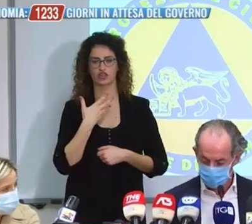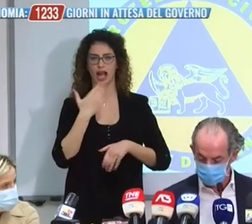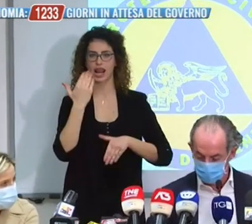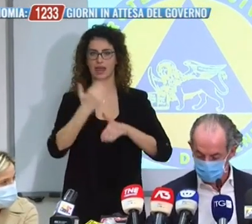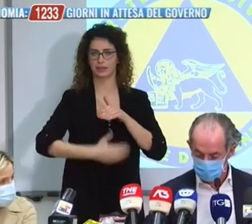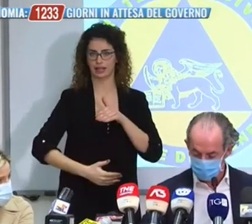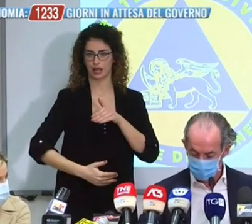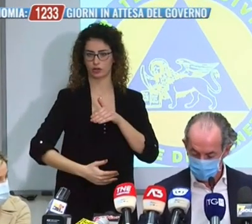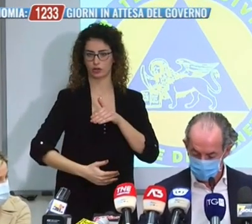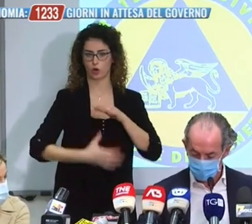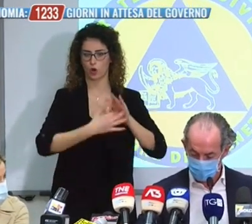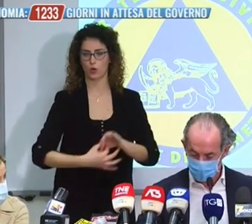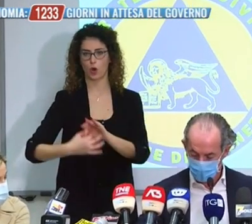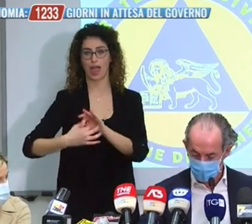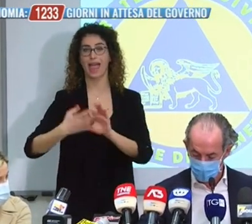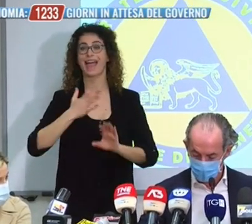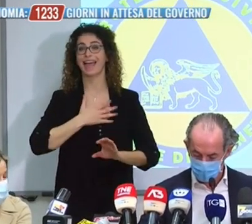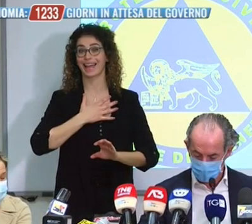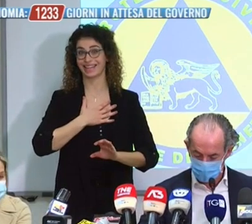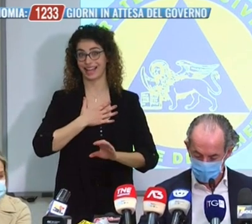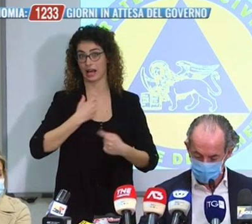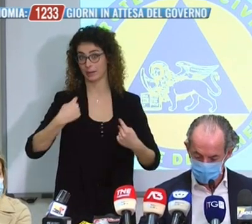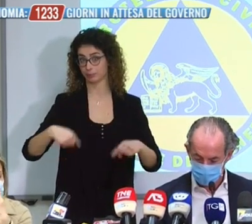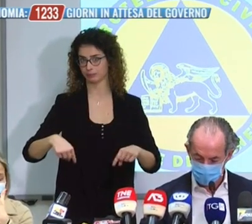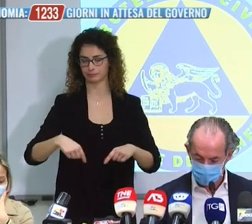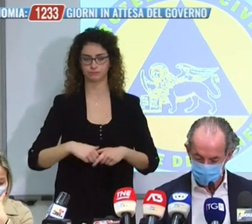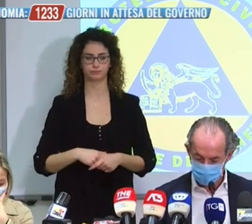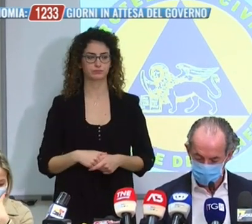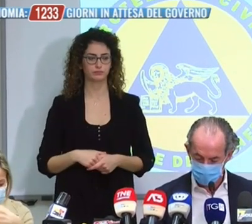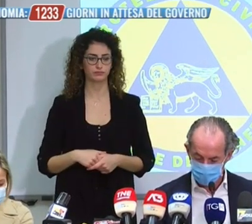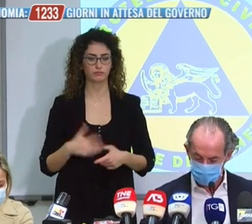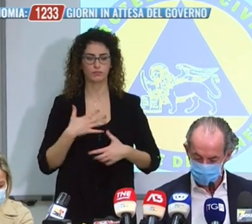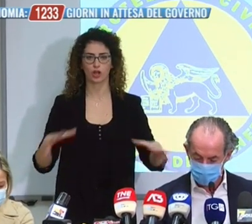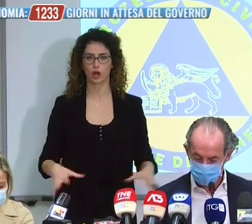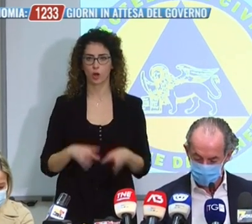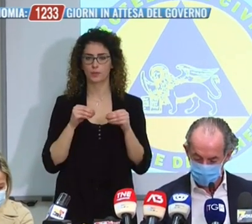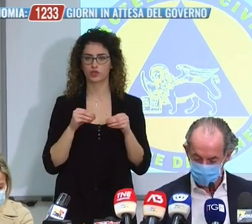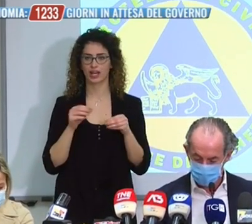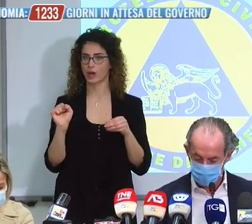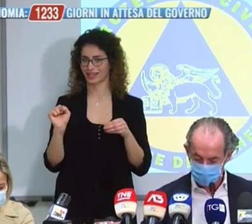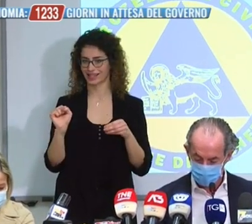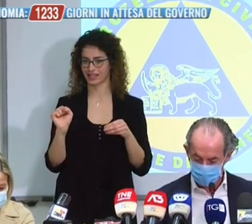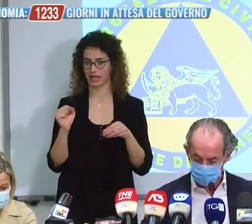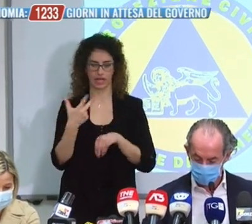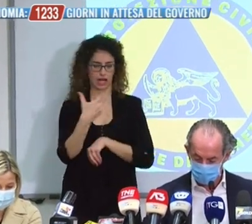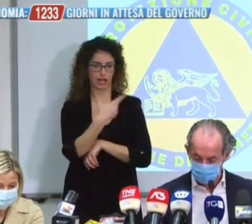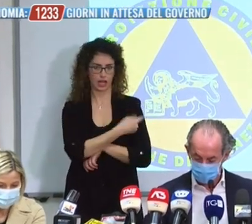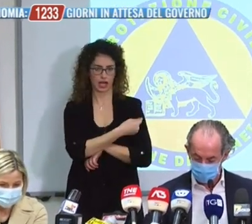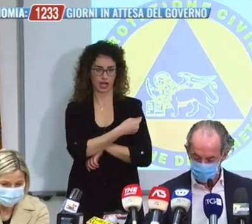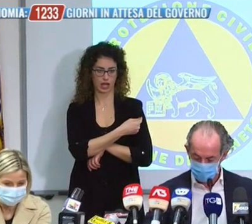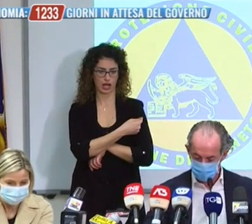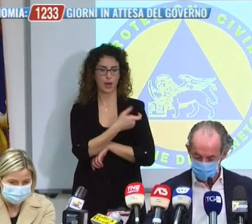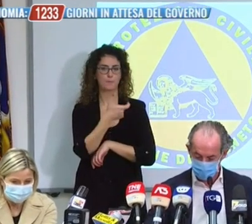di AstraZeneca legato all'età principalmente. Quindi abbiamo cominciato a utilizzarlo per